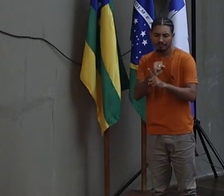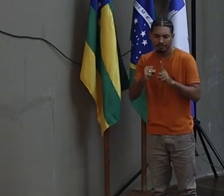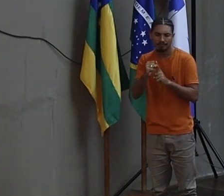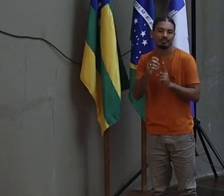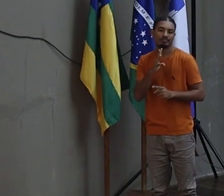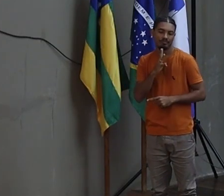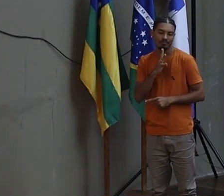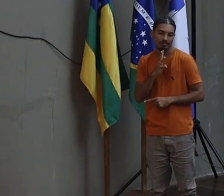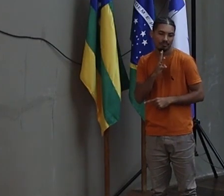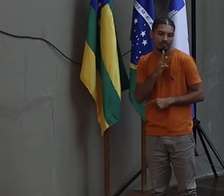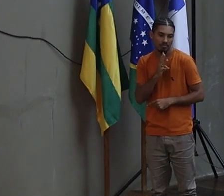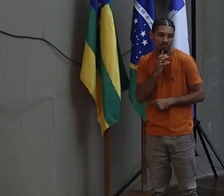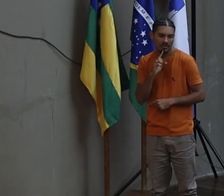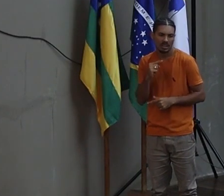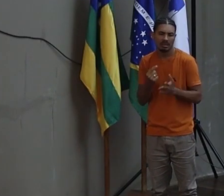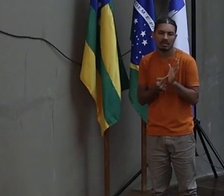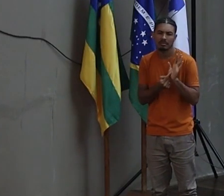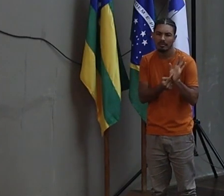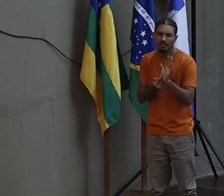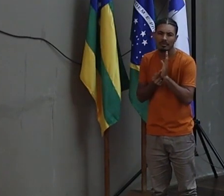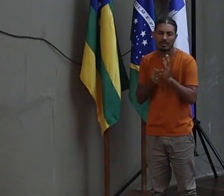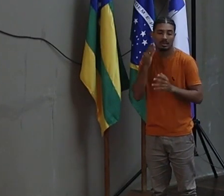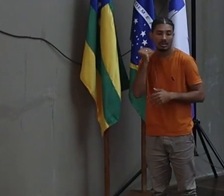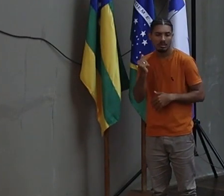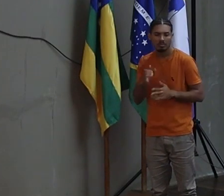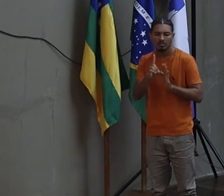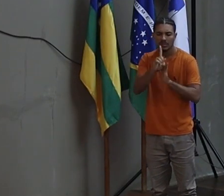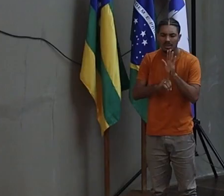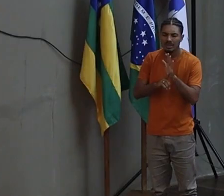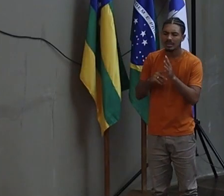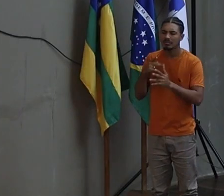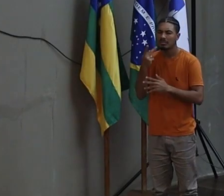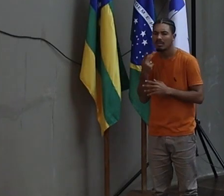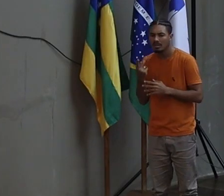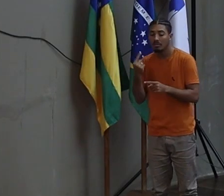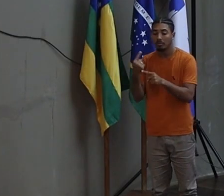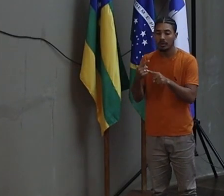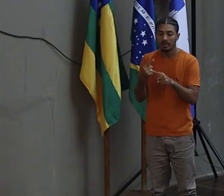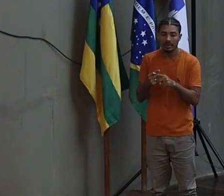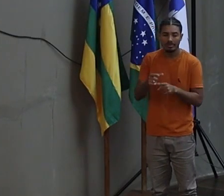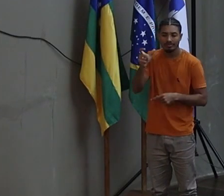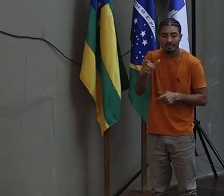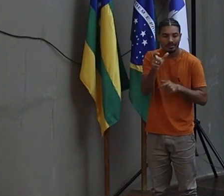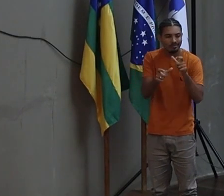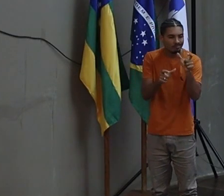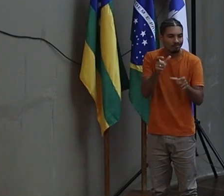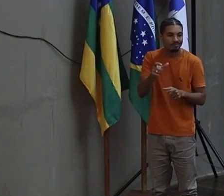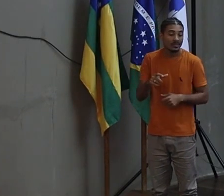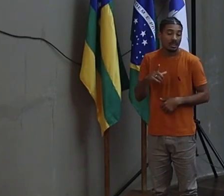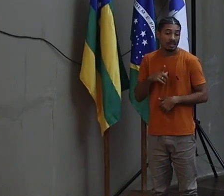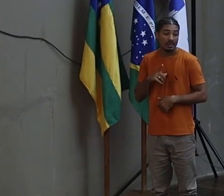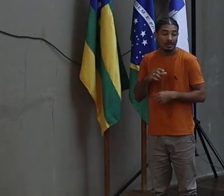mostra para a gente, que a gente sabe, não é, quem tem direito de dizer e por que diz e quem vai dizer, não é? Então, a gente sabe que tem questões de